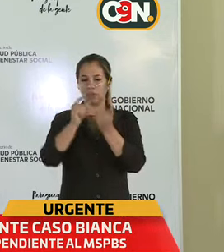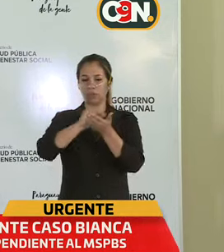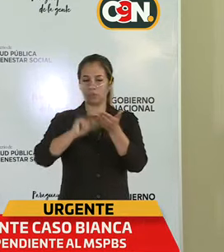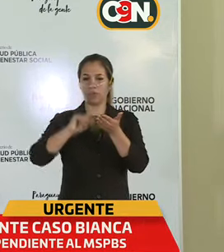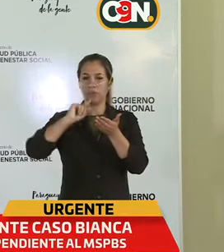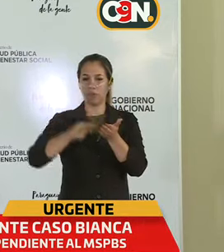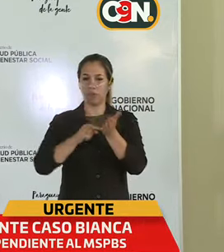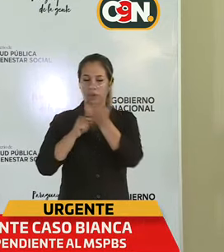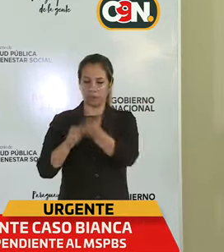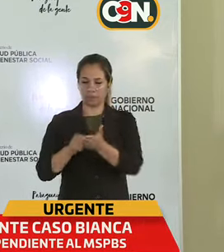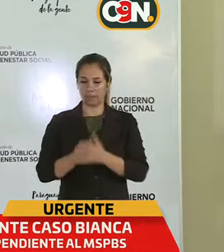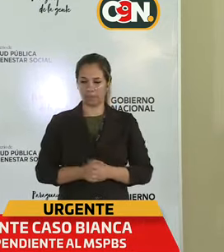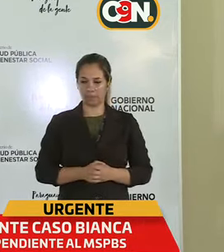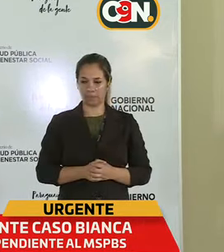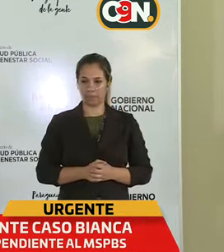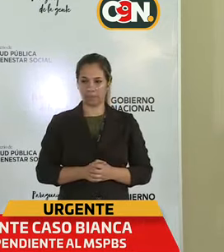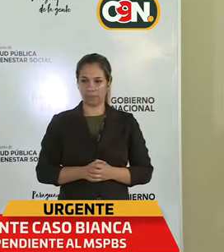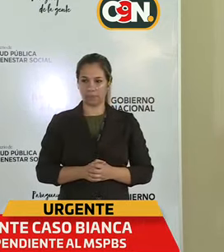pedido.